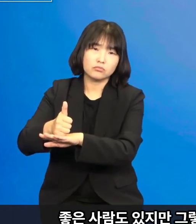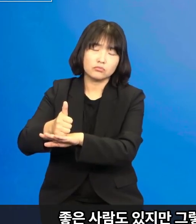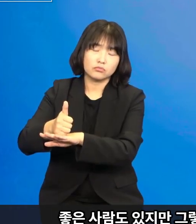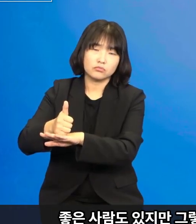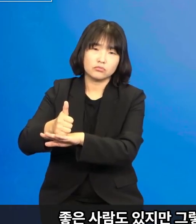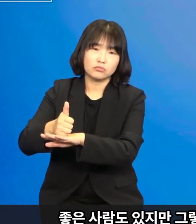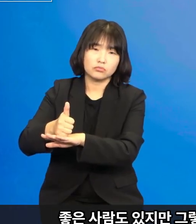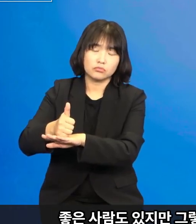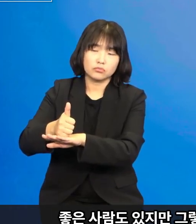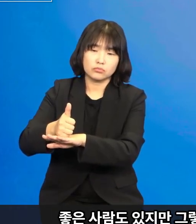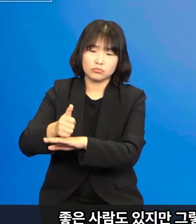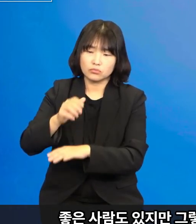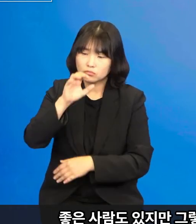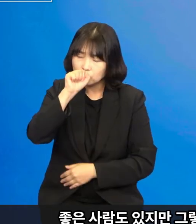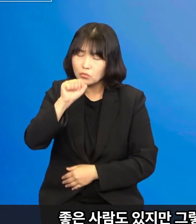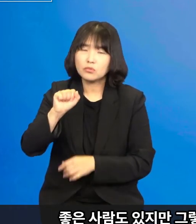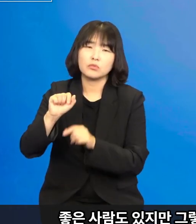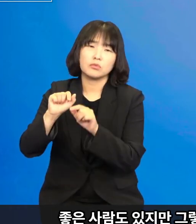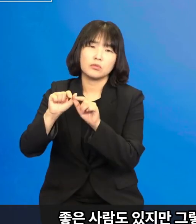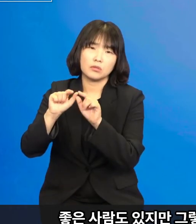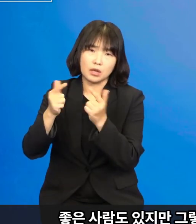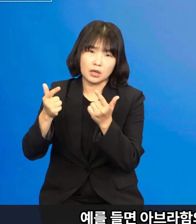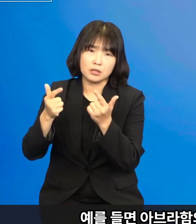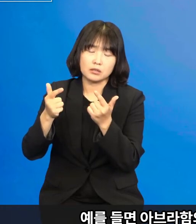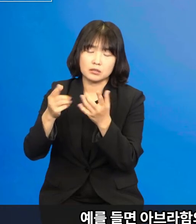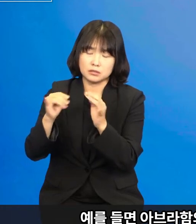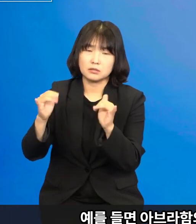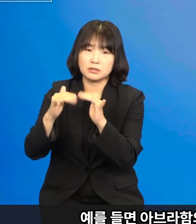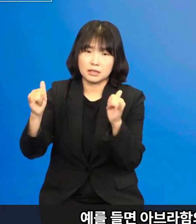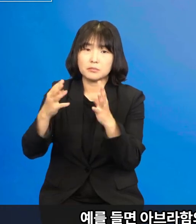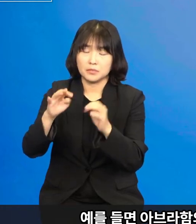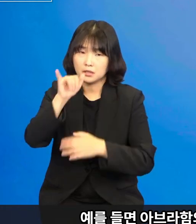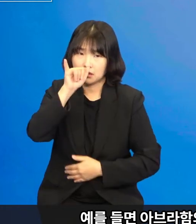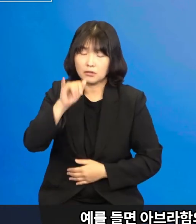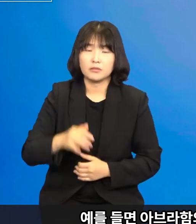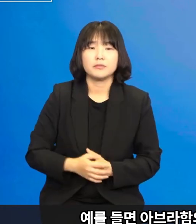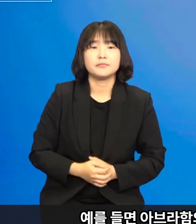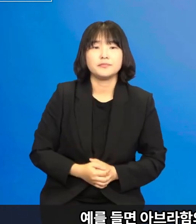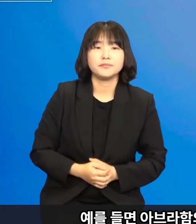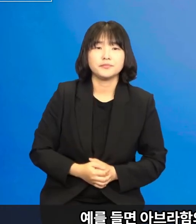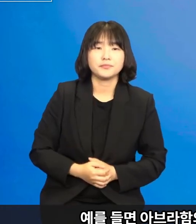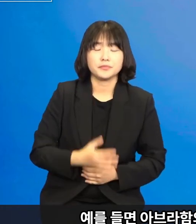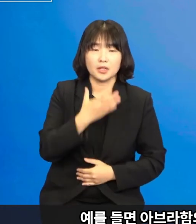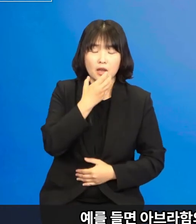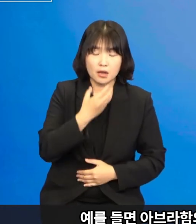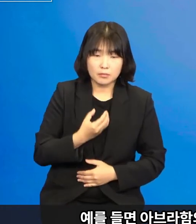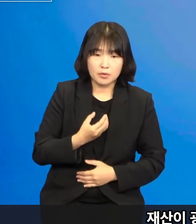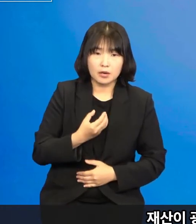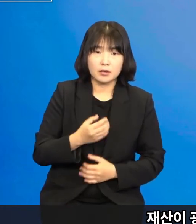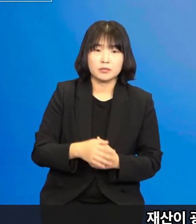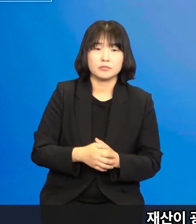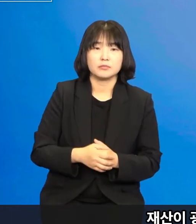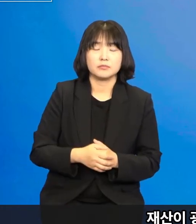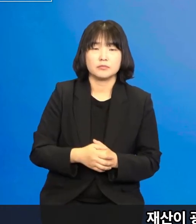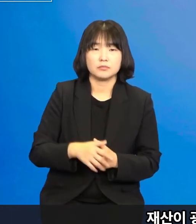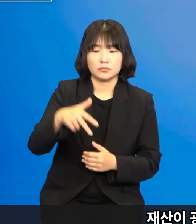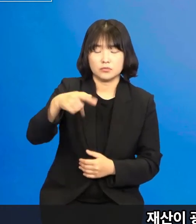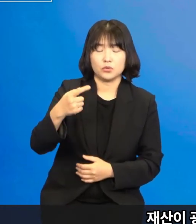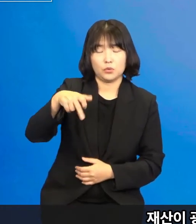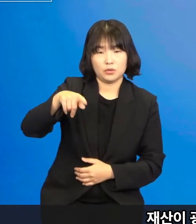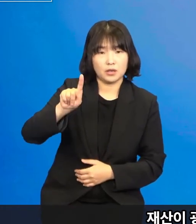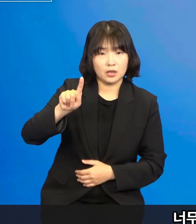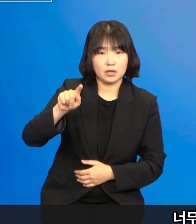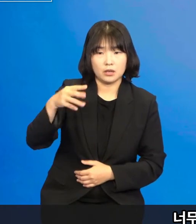아니었습니다. 좋은 사람도 있지만 그렇지 못한 사람들도 많이 있었어요. 예를 들면 아브라함의 조카 롯을 생각해 보십시오. 재산이 굉장히